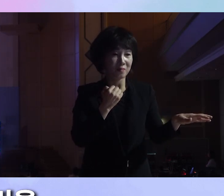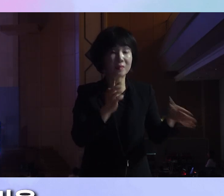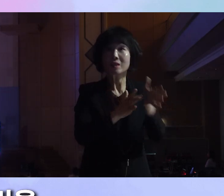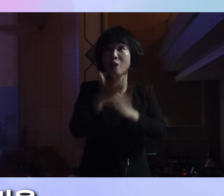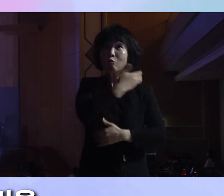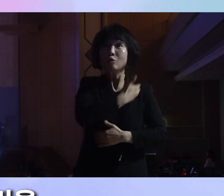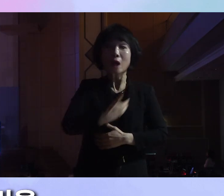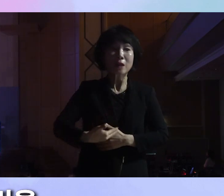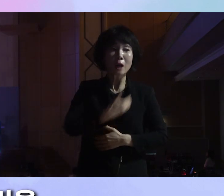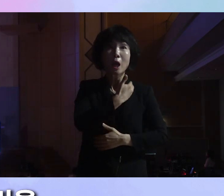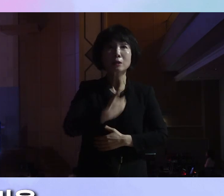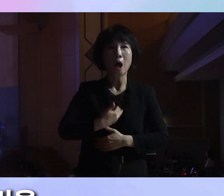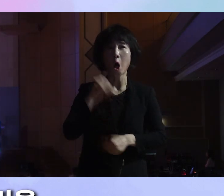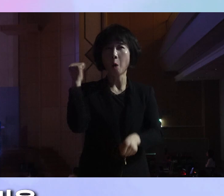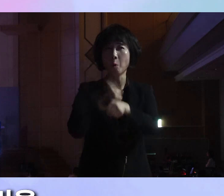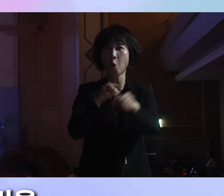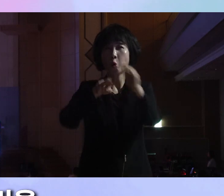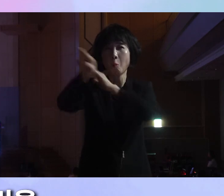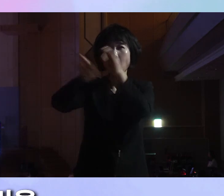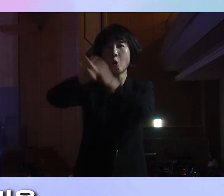그들은 어디에나 있어요.